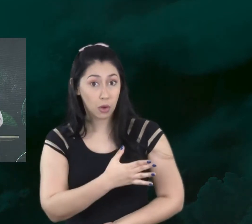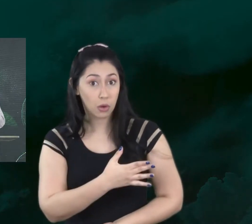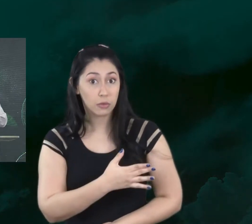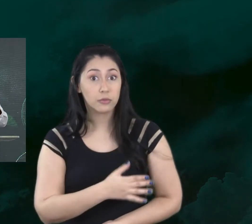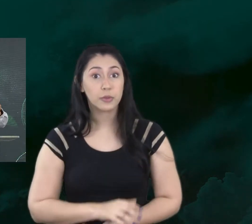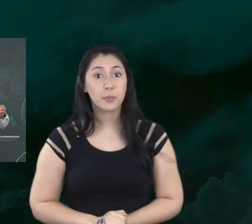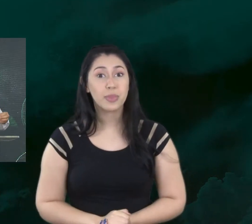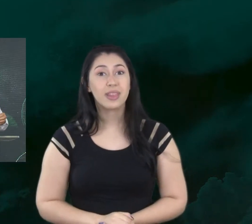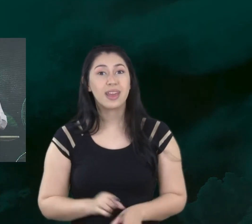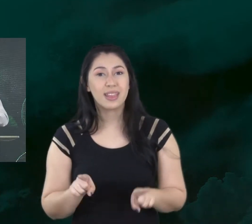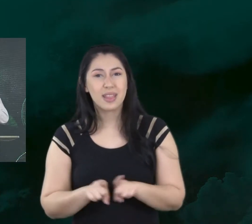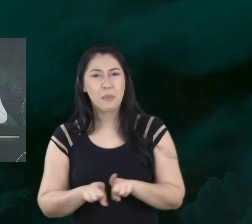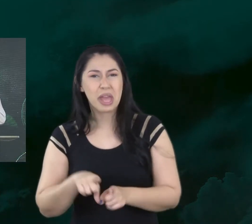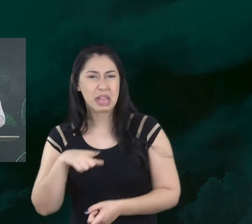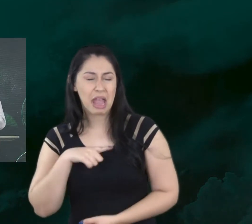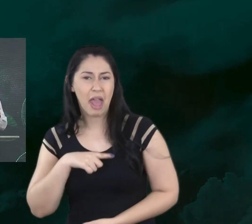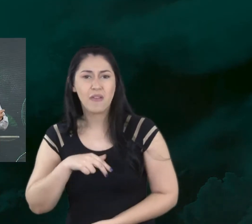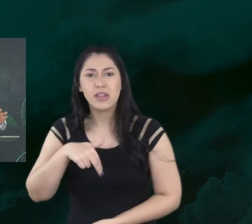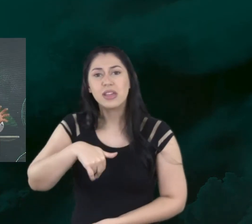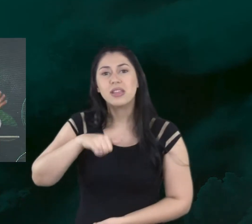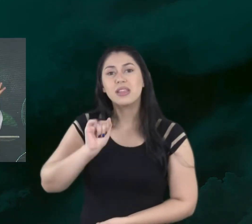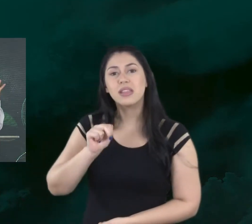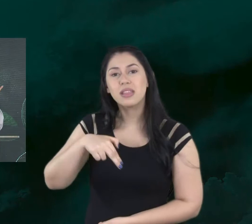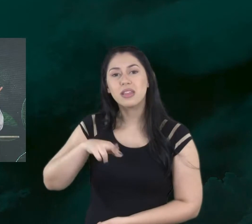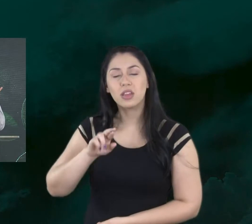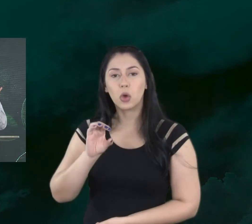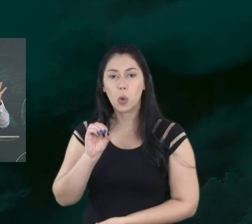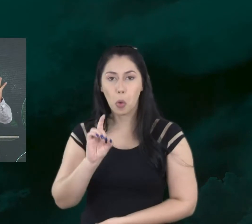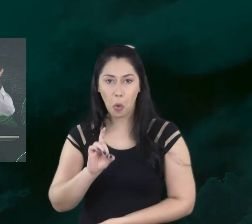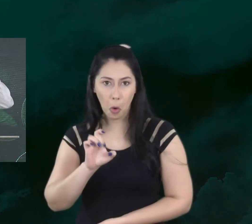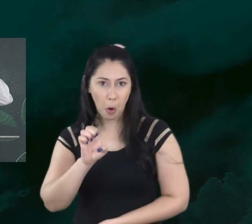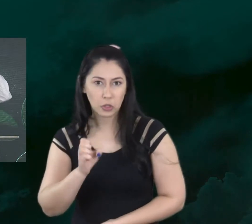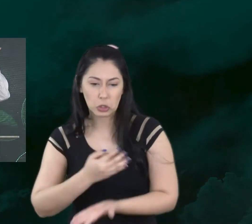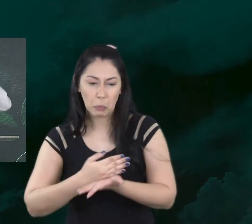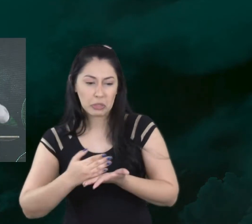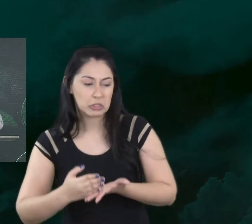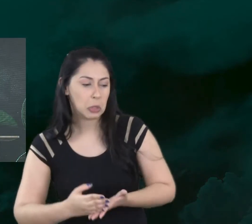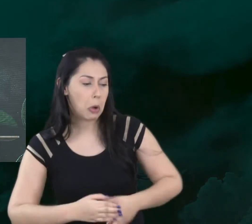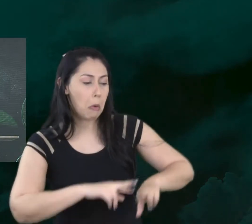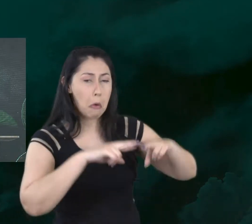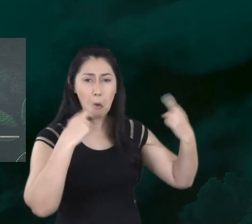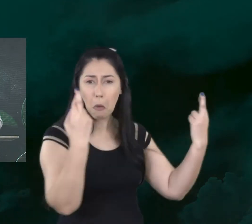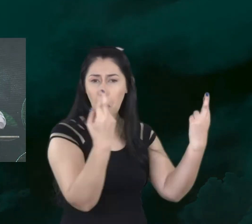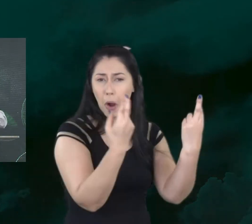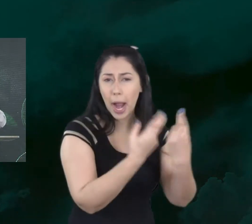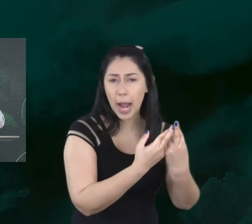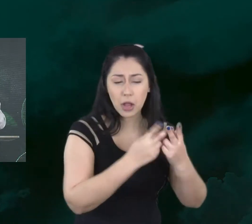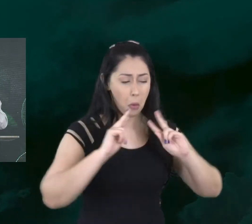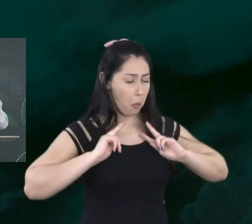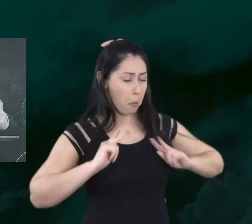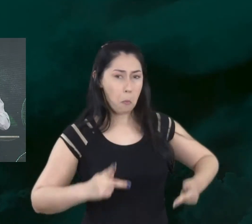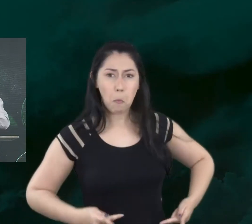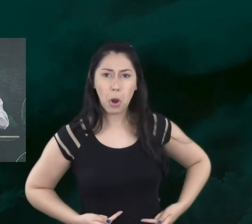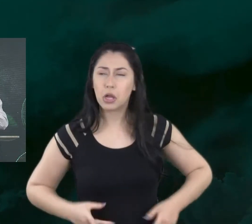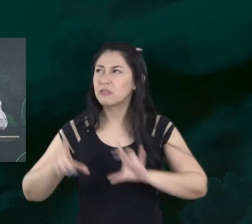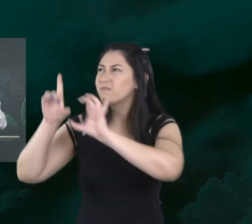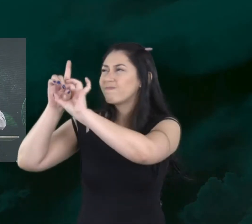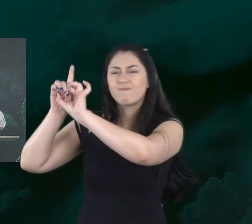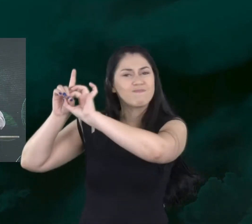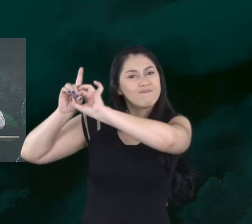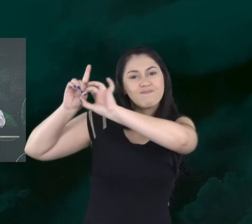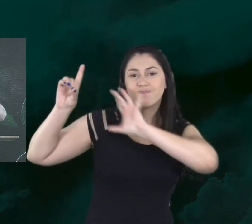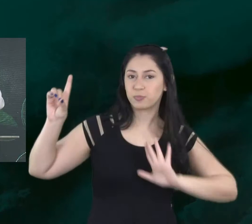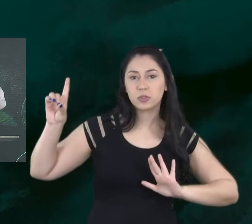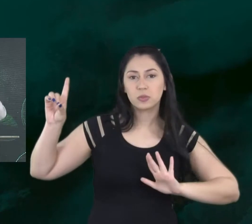reino desse mundo, reino dos homens, totalmente independente ao reino de Deus,